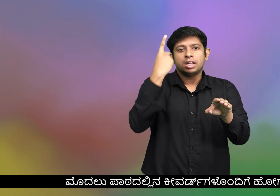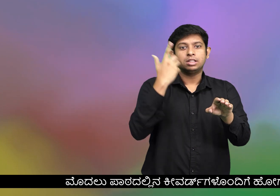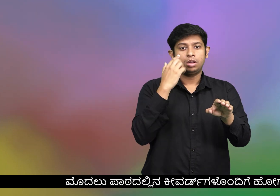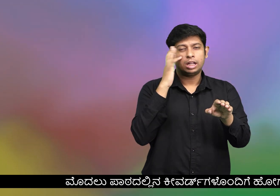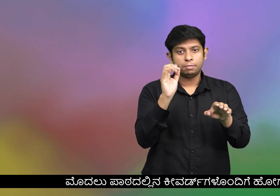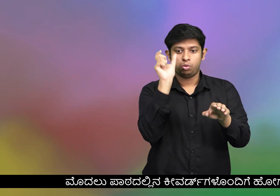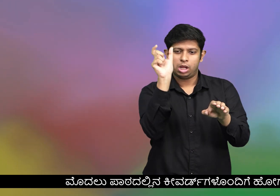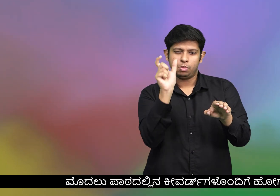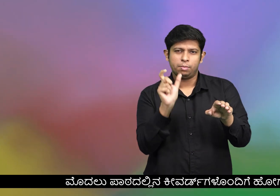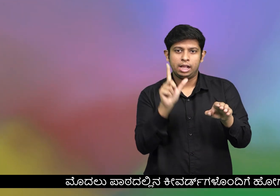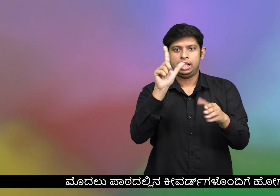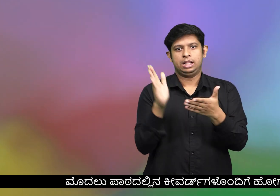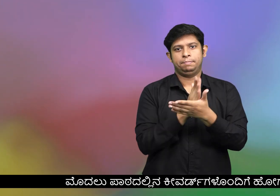ಪಾಠದಲ್ಲಿನ ಕೀವರ್ಡ್ಗಳೊಂದಿಗೆ ಹೋಗೋಣ.